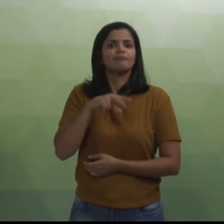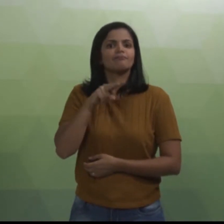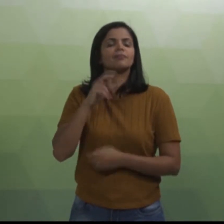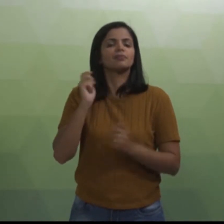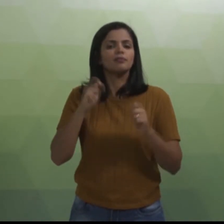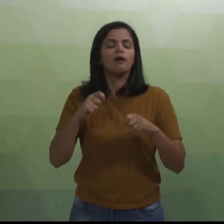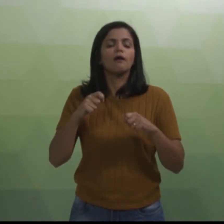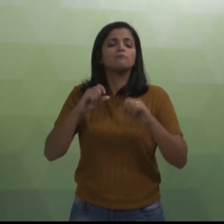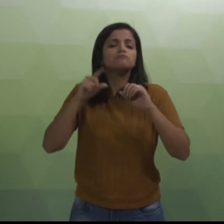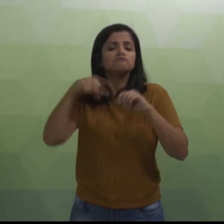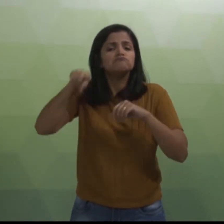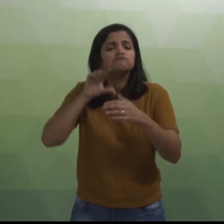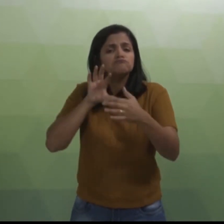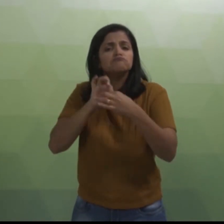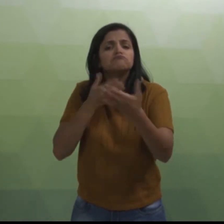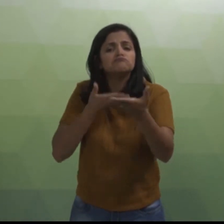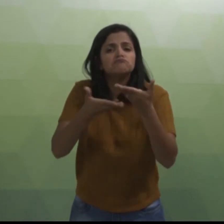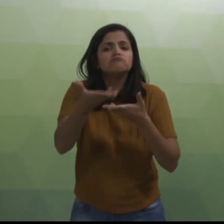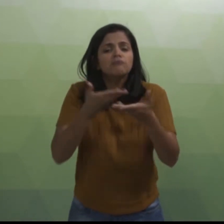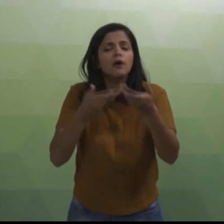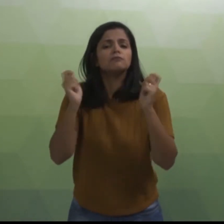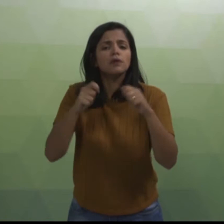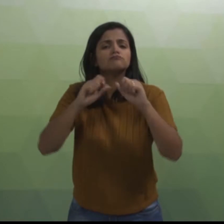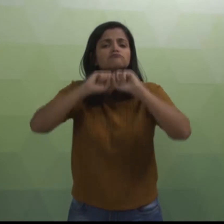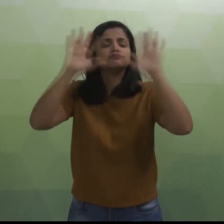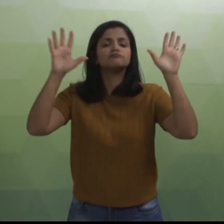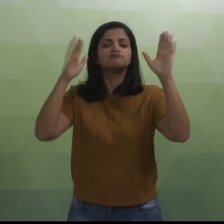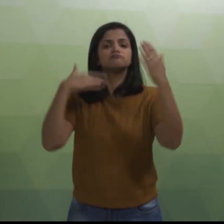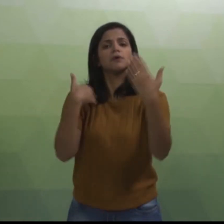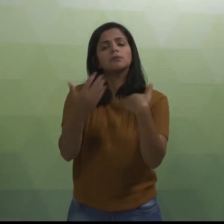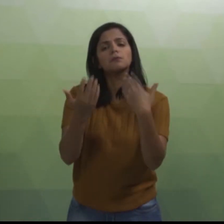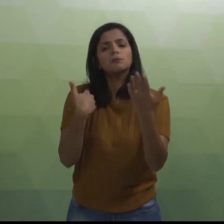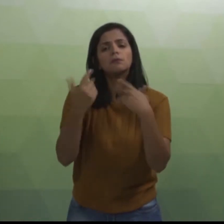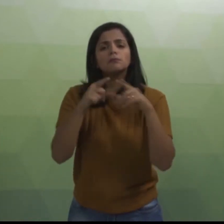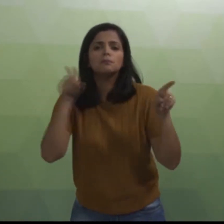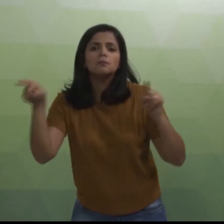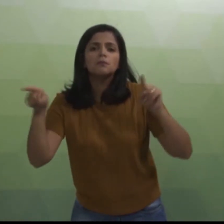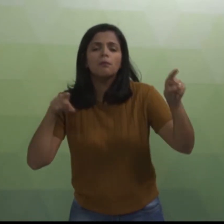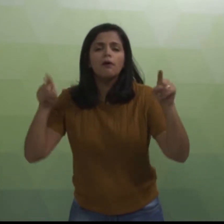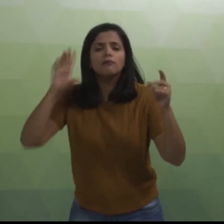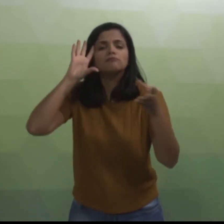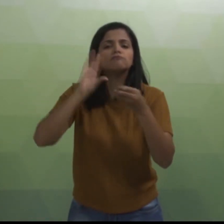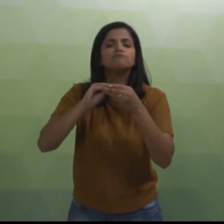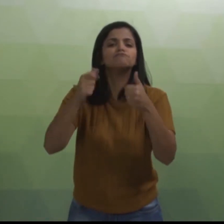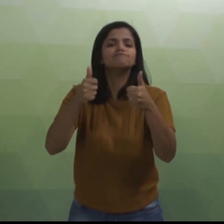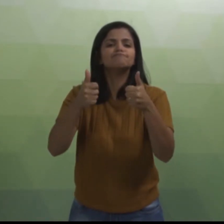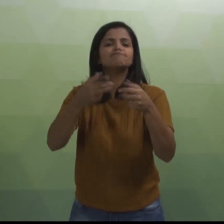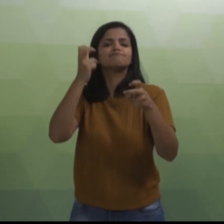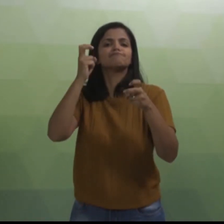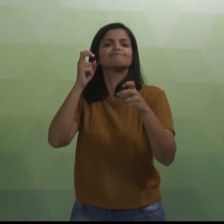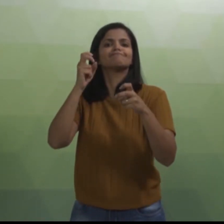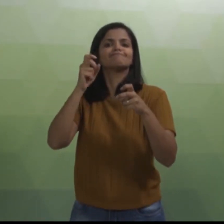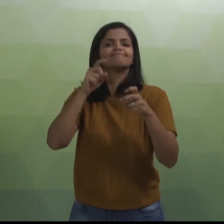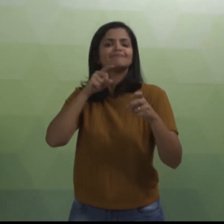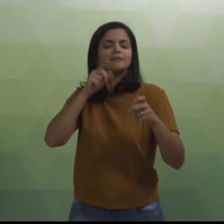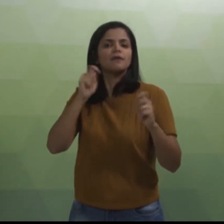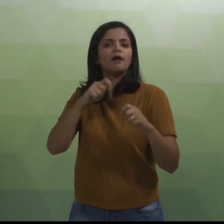Então, não são sempre os mesmos espaços para os mesmos objetos. Então, na conversação é que vai ficar claro esses